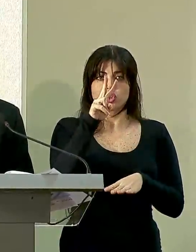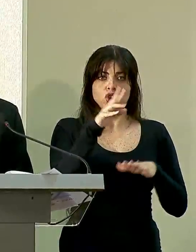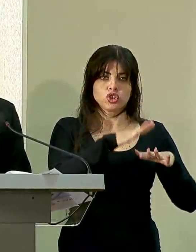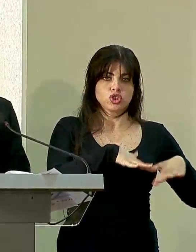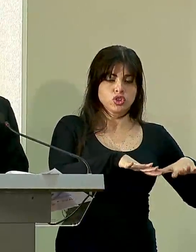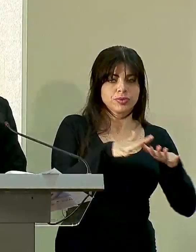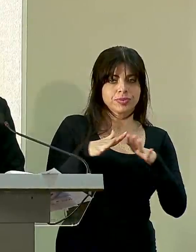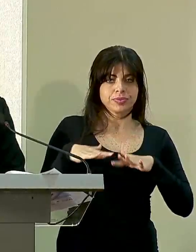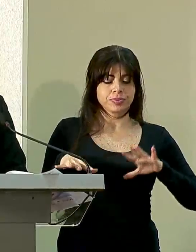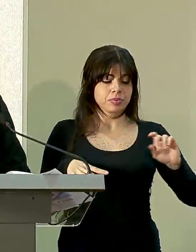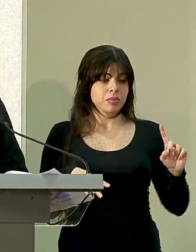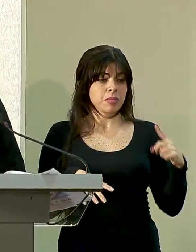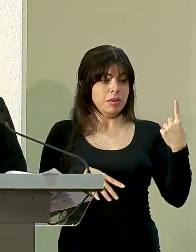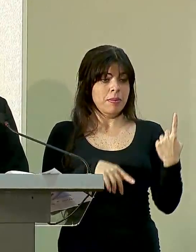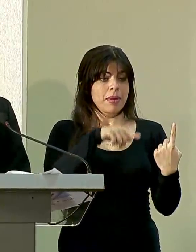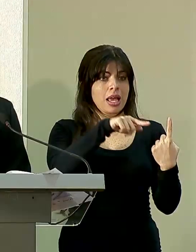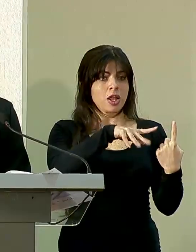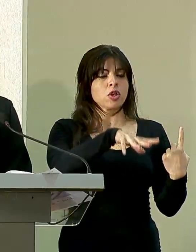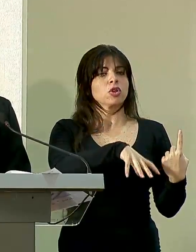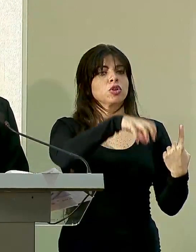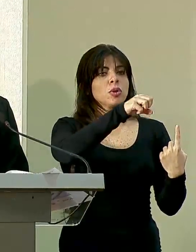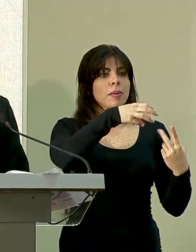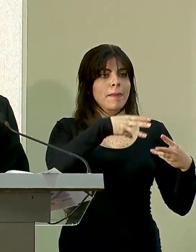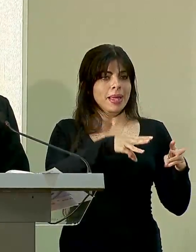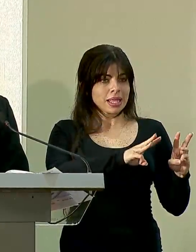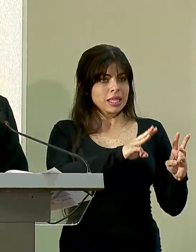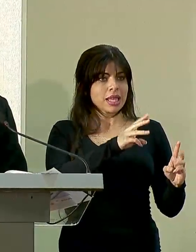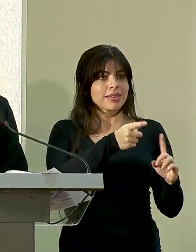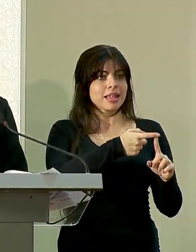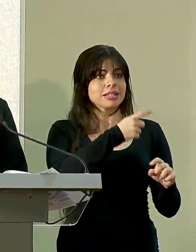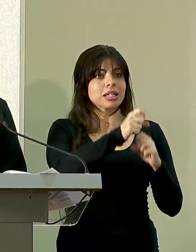en dos escenarios, ¿verdad? Un escenario en donde se tomen medidas a